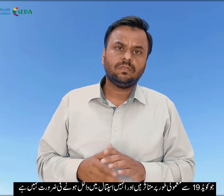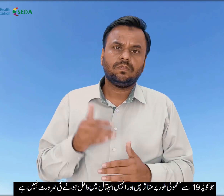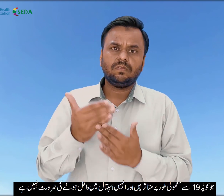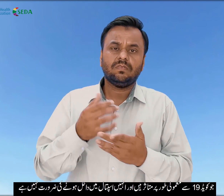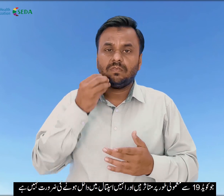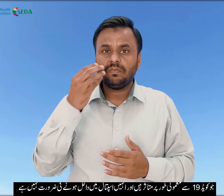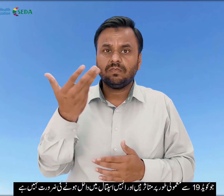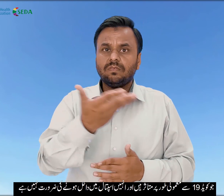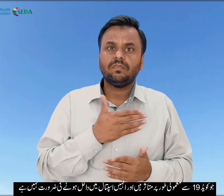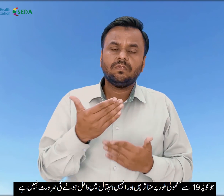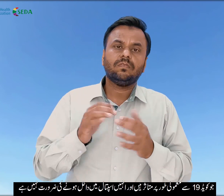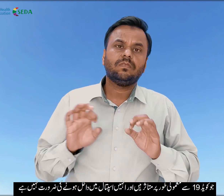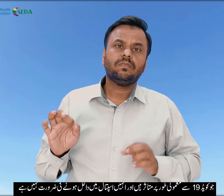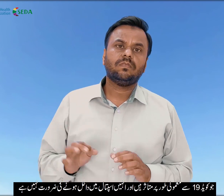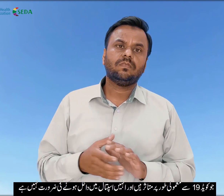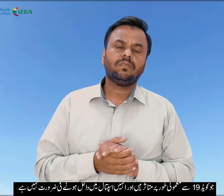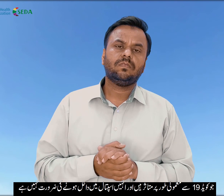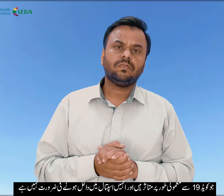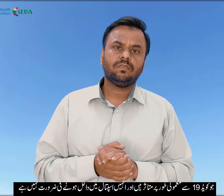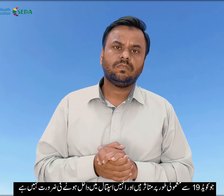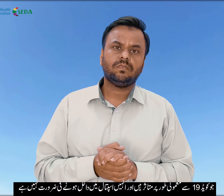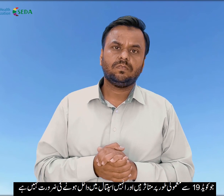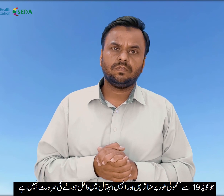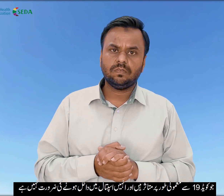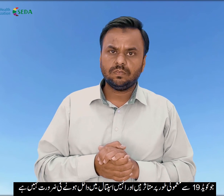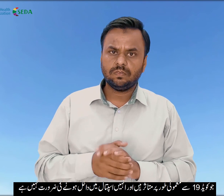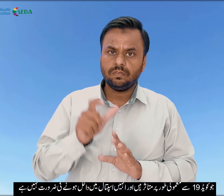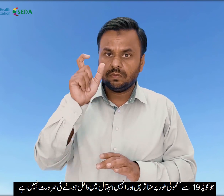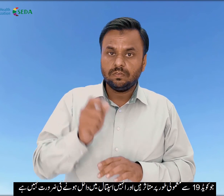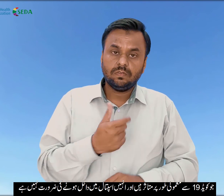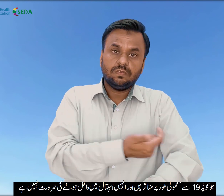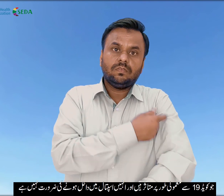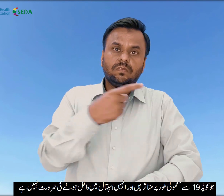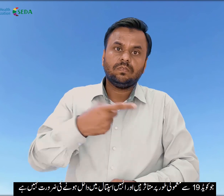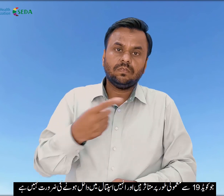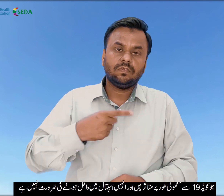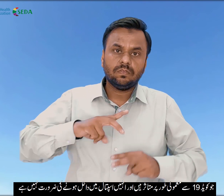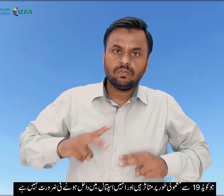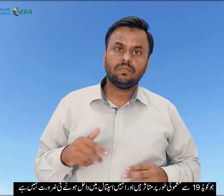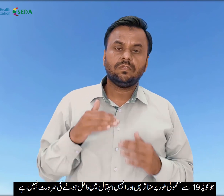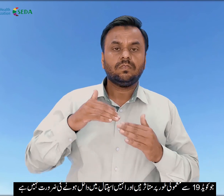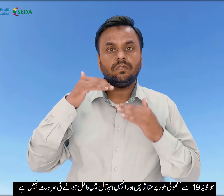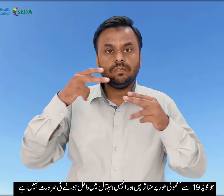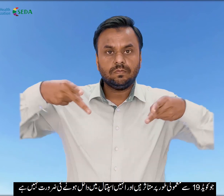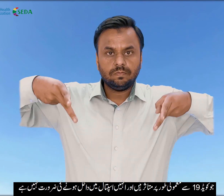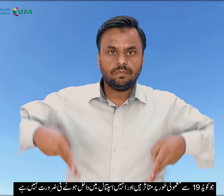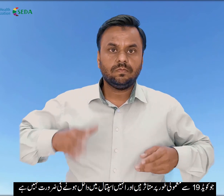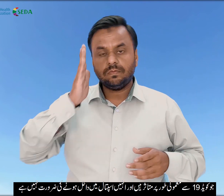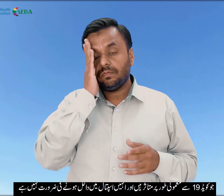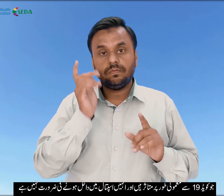سے معمولی طور پر متاثر ہیں اور انہیں ہسپتال میں داخل ہونے کی ضرورت نہیں ہے۔